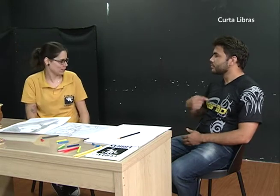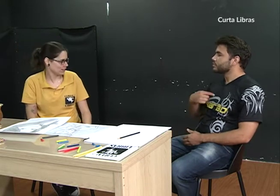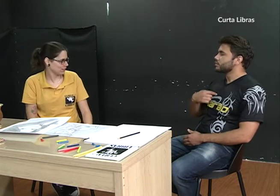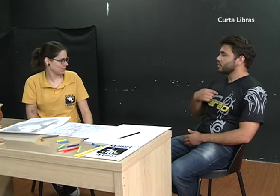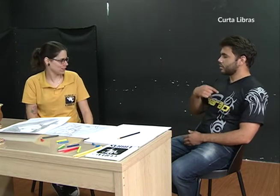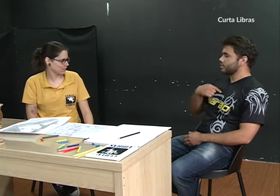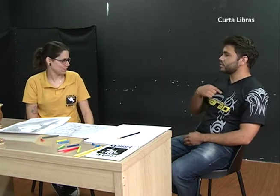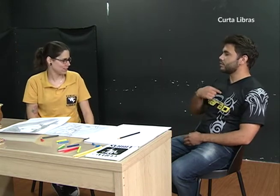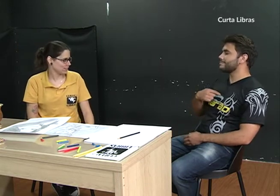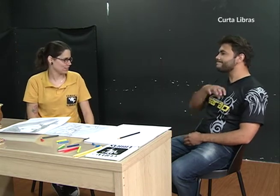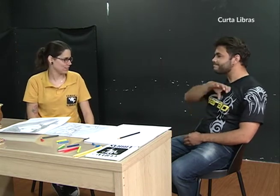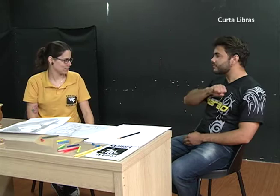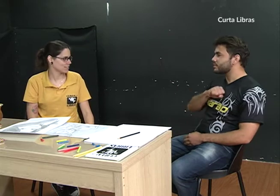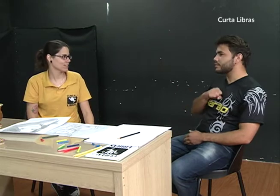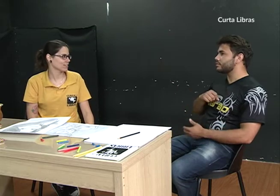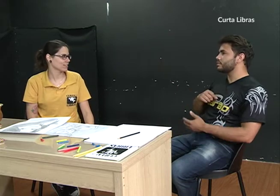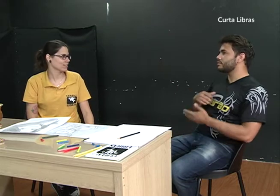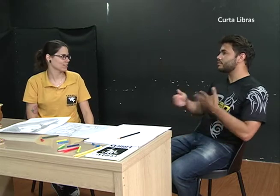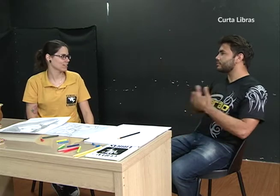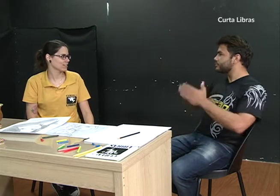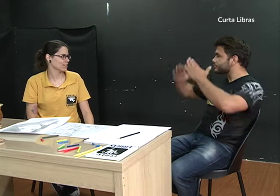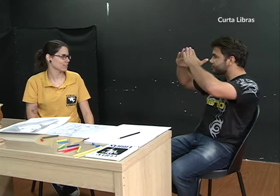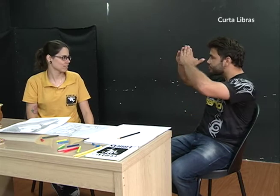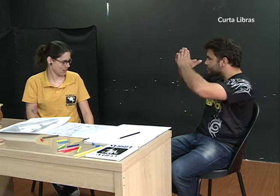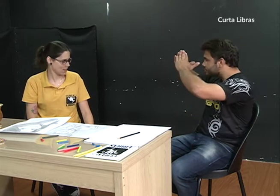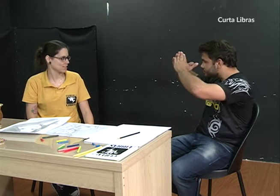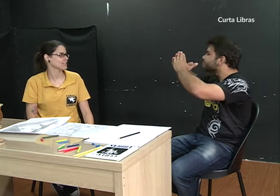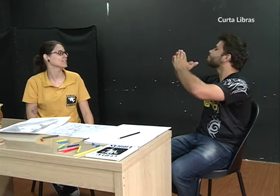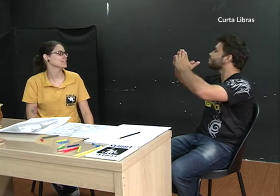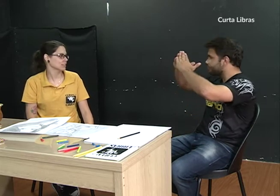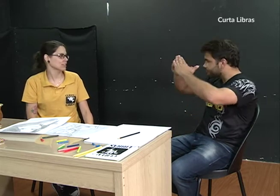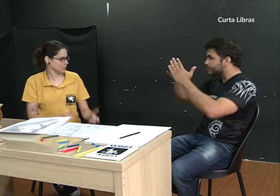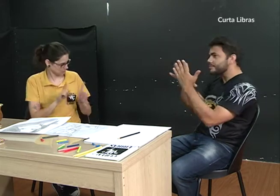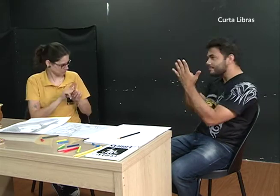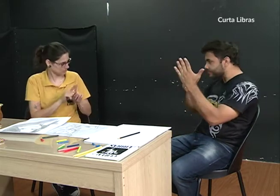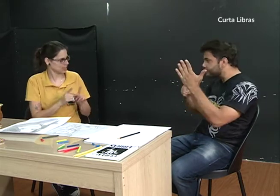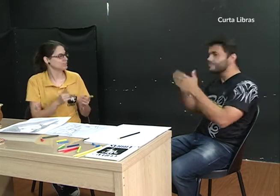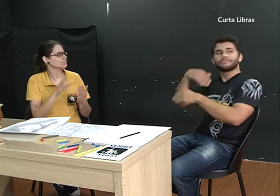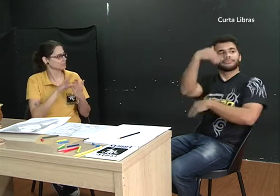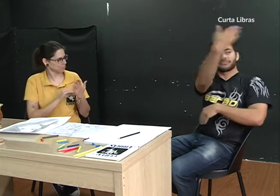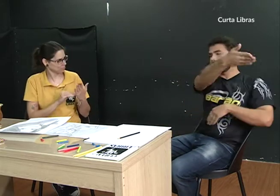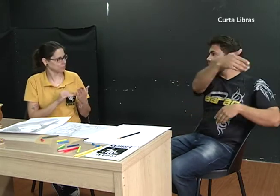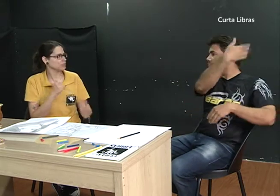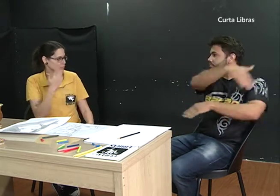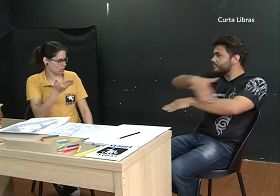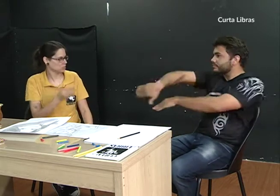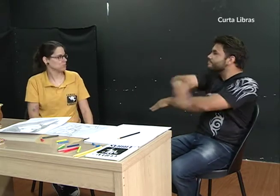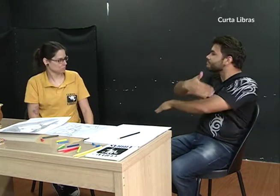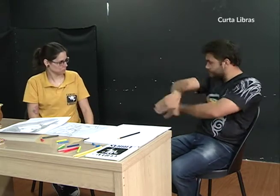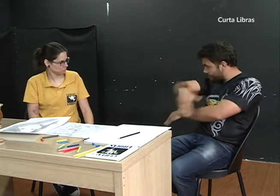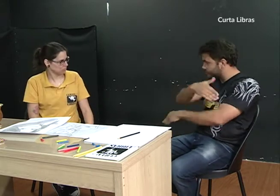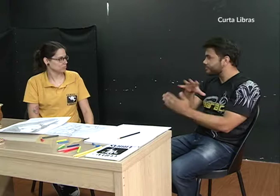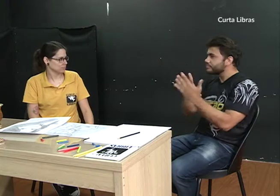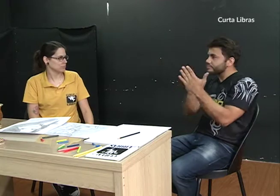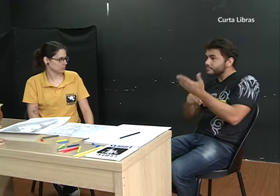O estilo que eu mais gosto é o desenho de fachadas ou situações reais. Quando estou na rua, eu olho e desenho. Eu gosto